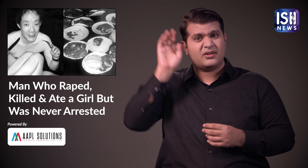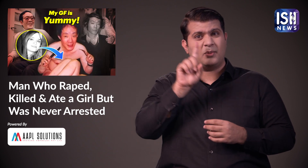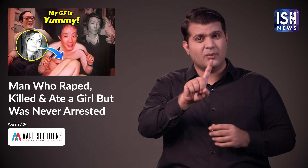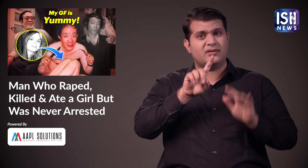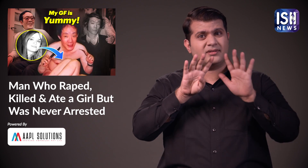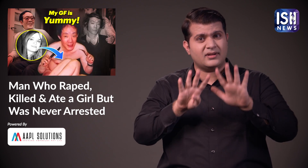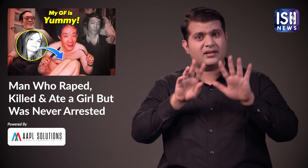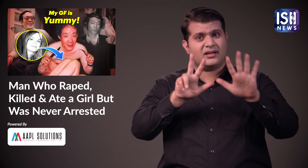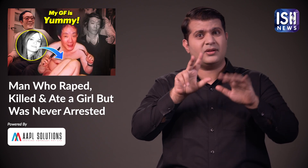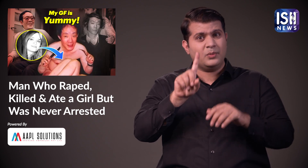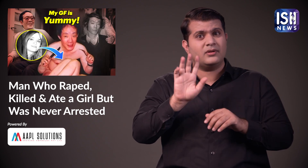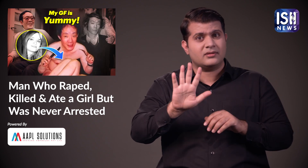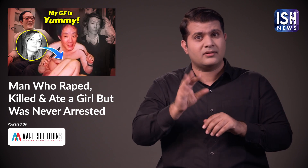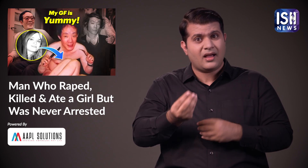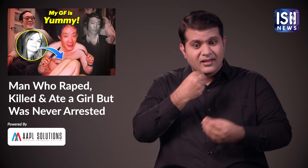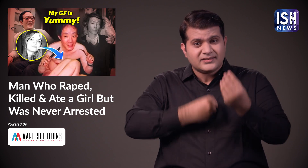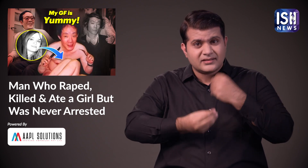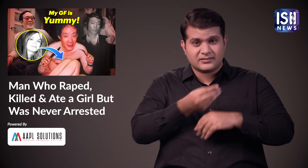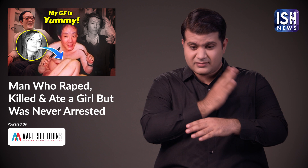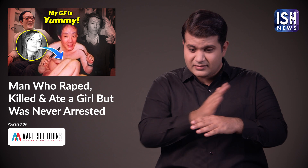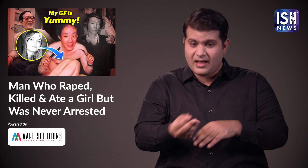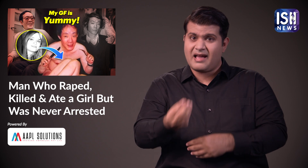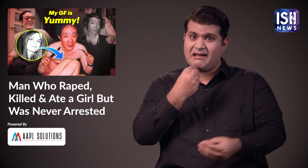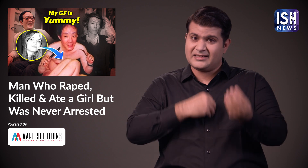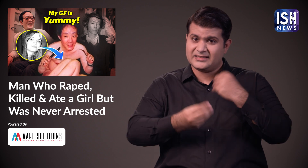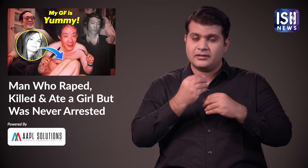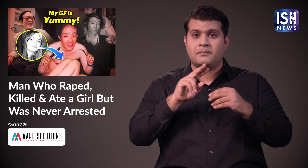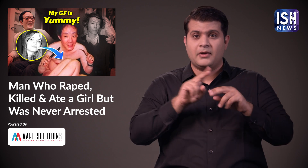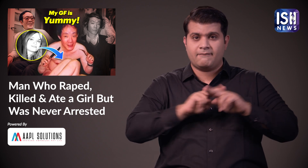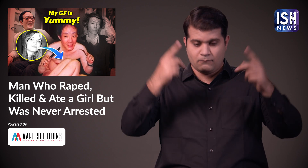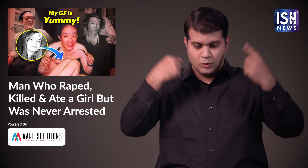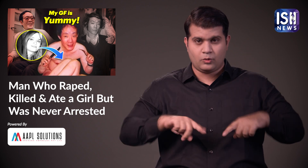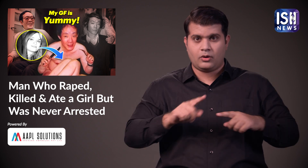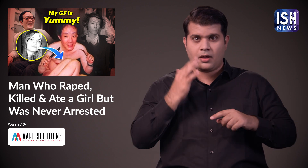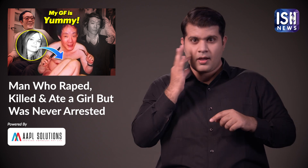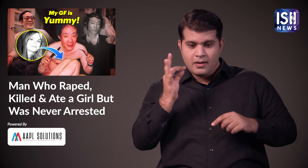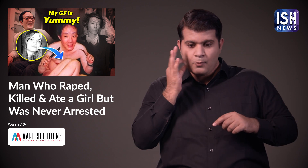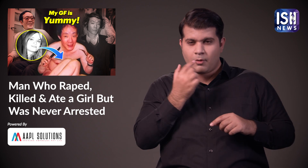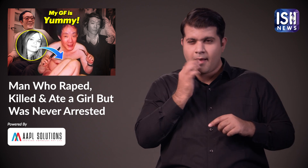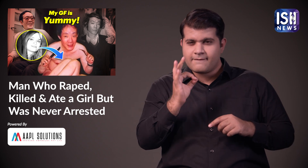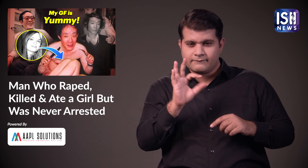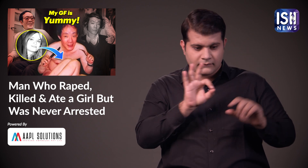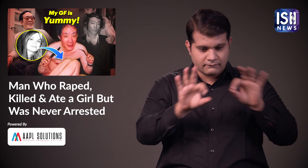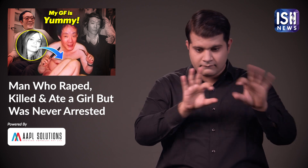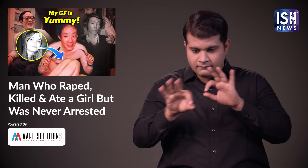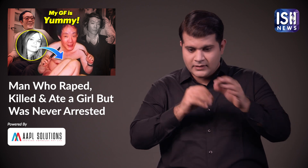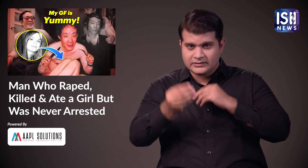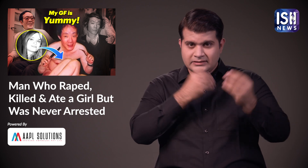के अंगों को खा लिया था। ये 1981 में हुआ था। भयंकर! उसने सभी भागों को नहीं खाया। उसने केवल